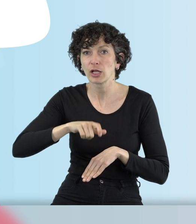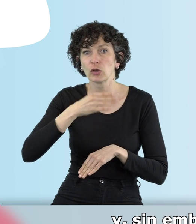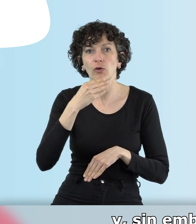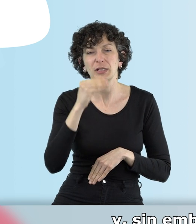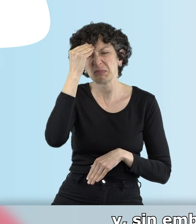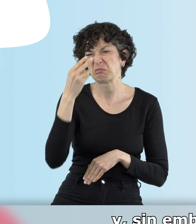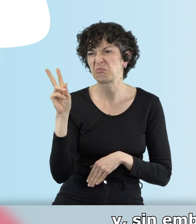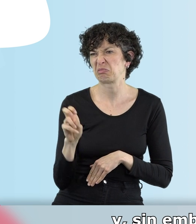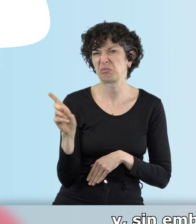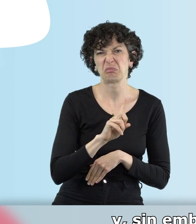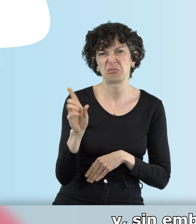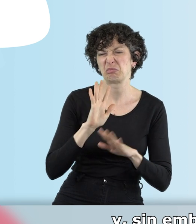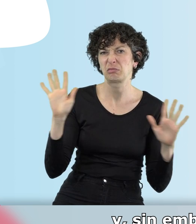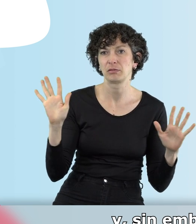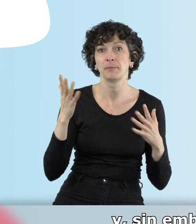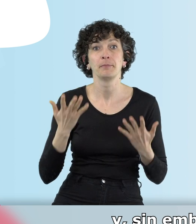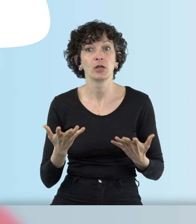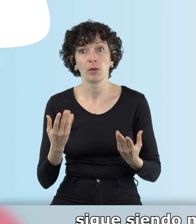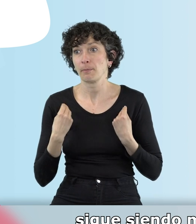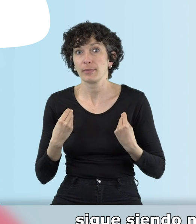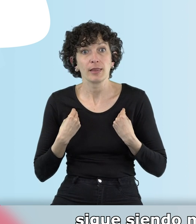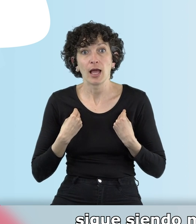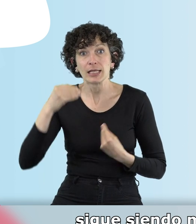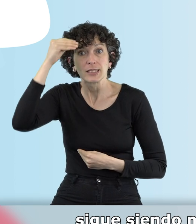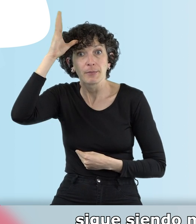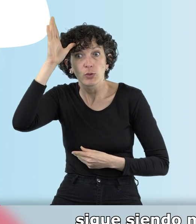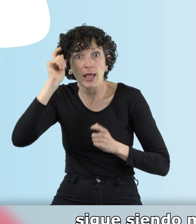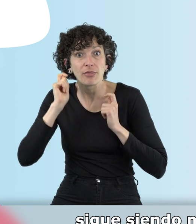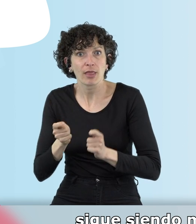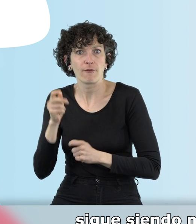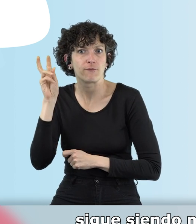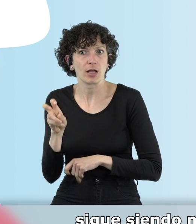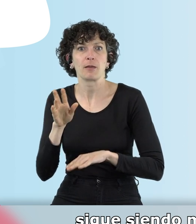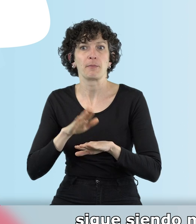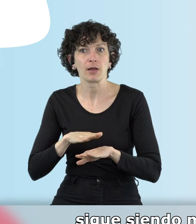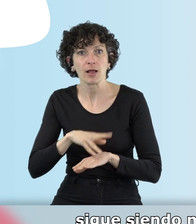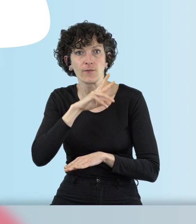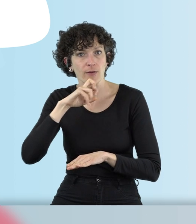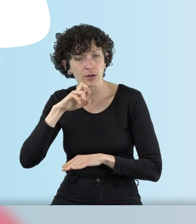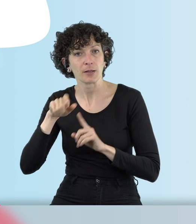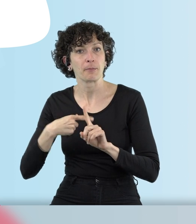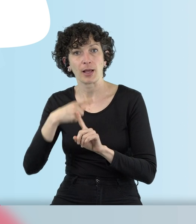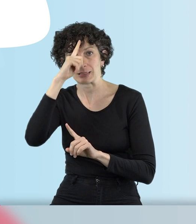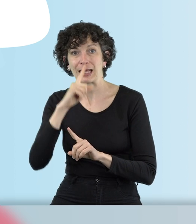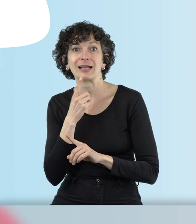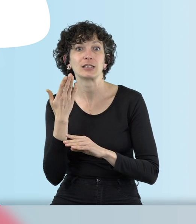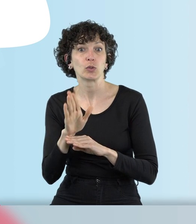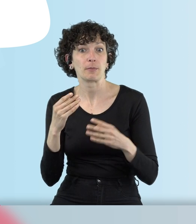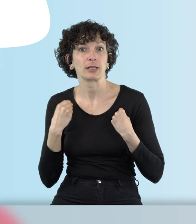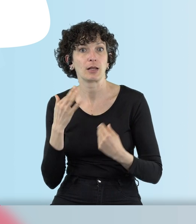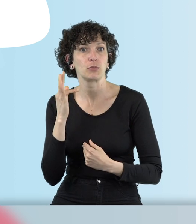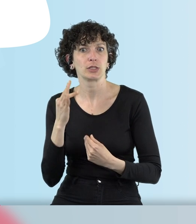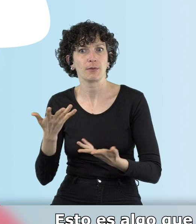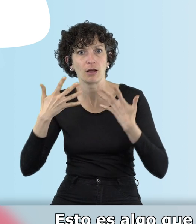jóvenes. Y sin embargo, la sabiduría que aporta la vida sigue siendo muy válida para aprender valores y actitudes vitales